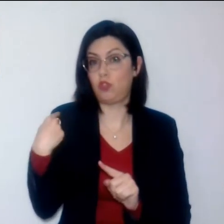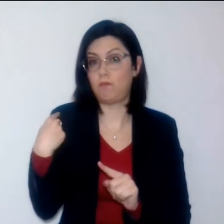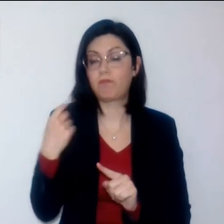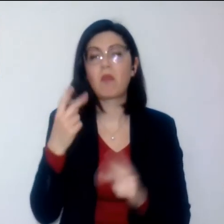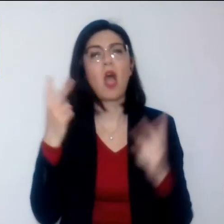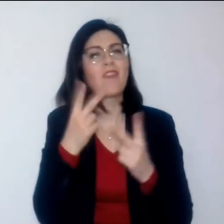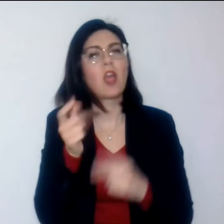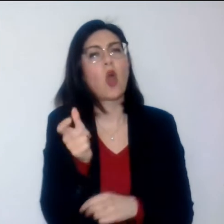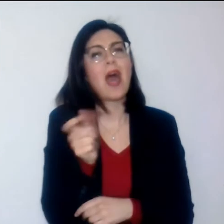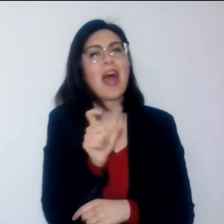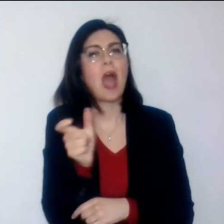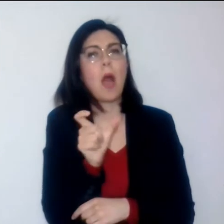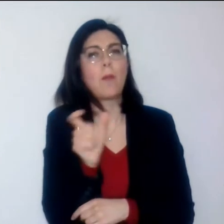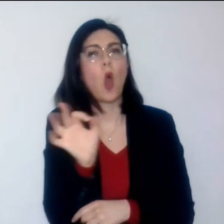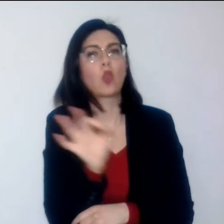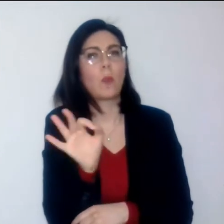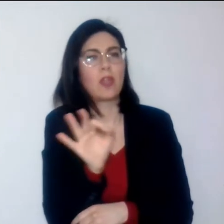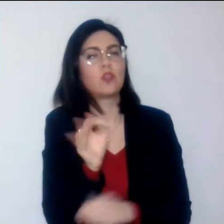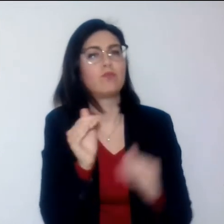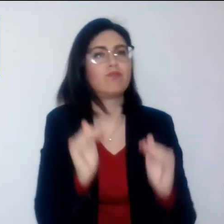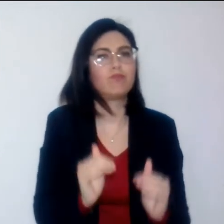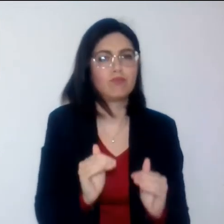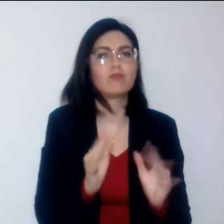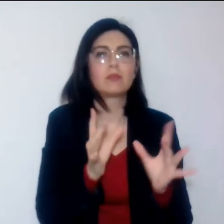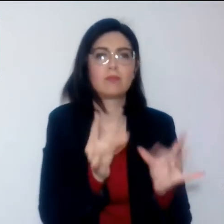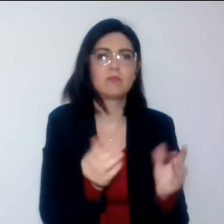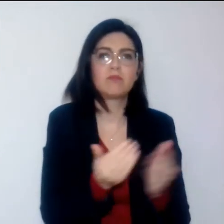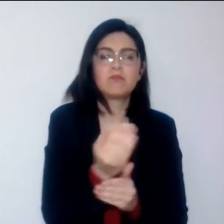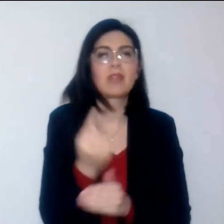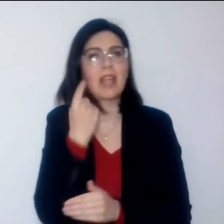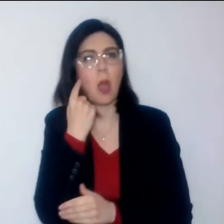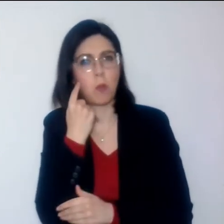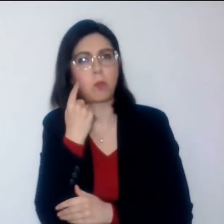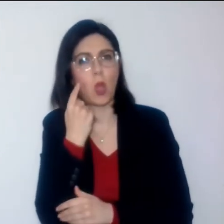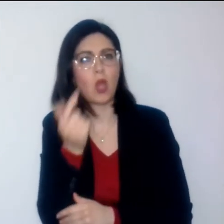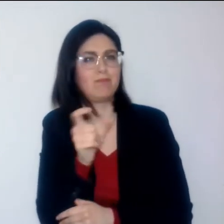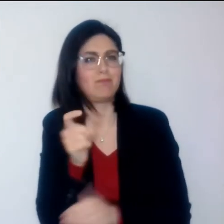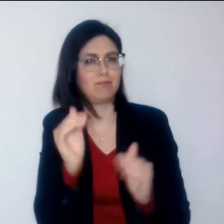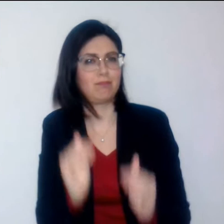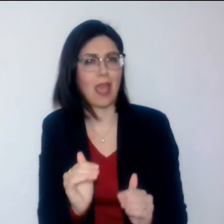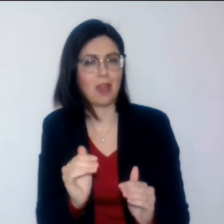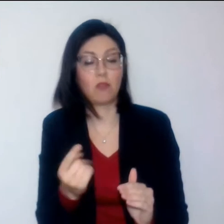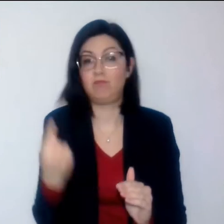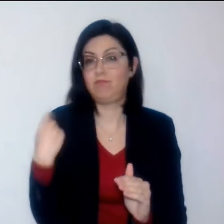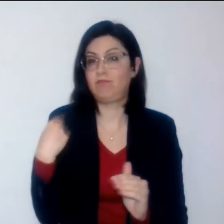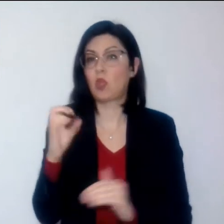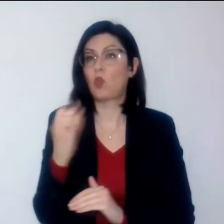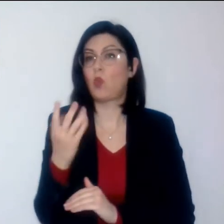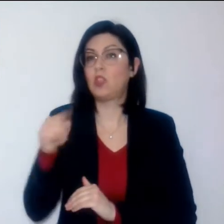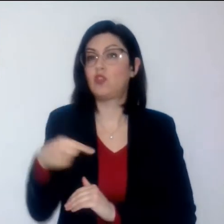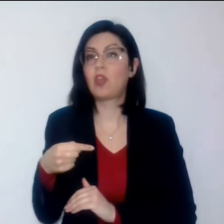rapporto percentuale tra nuovi casi e tamponi effettuati era stato del